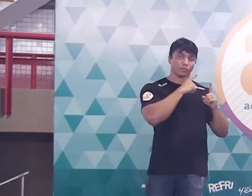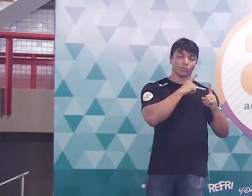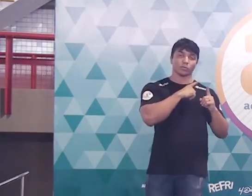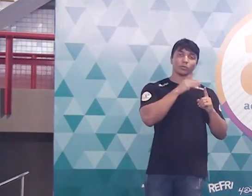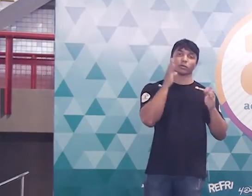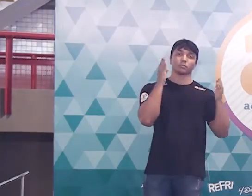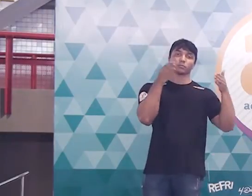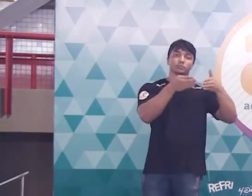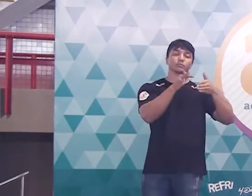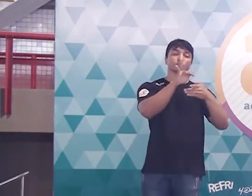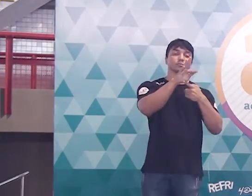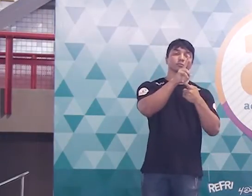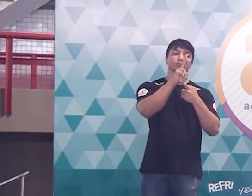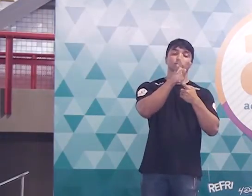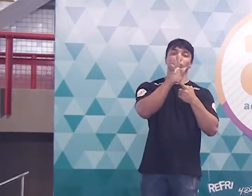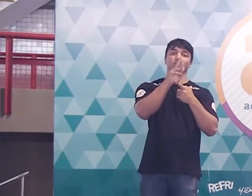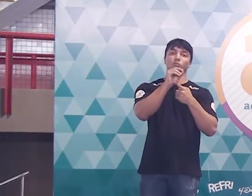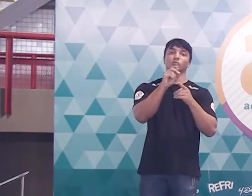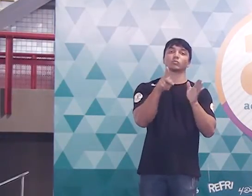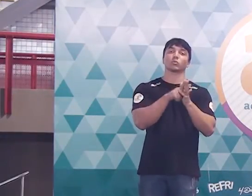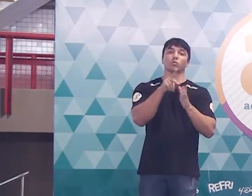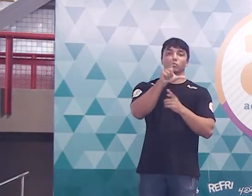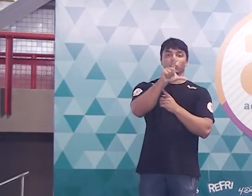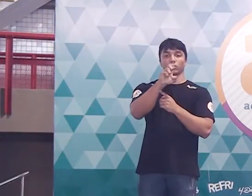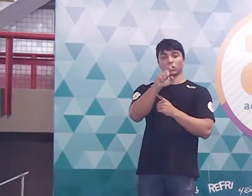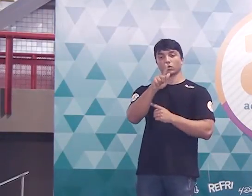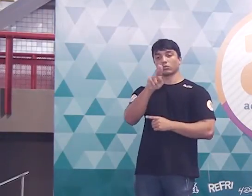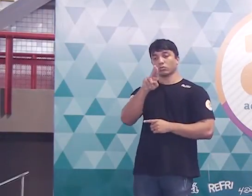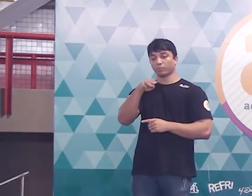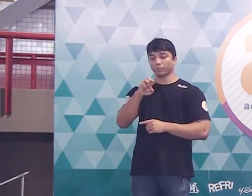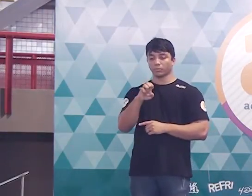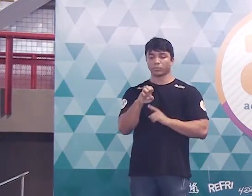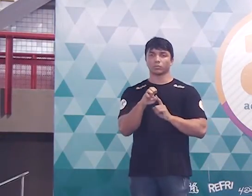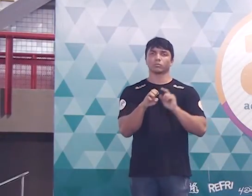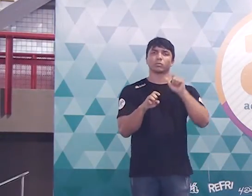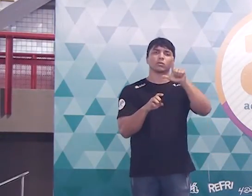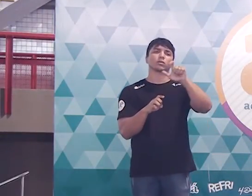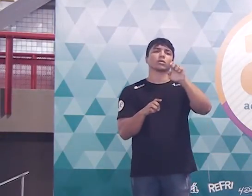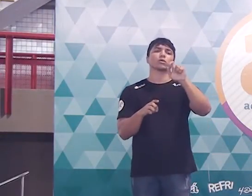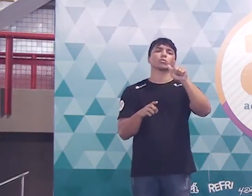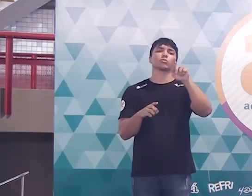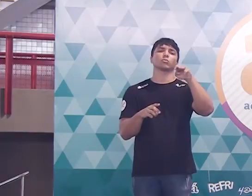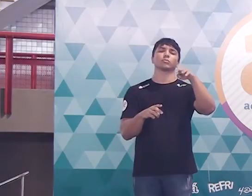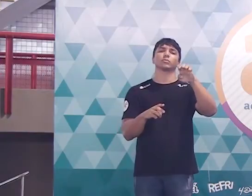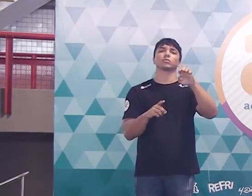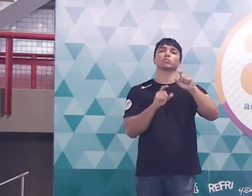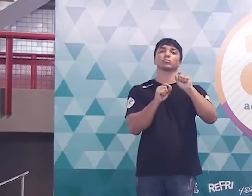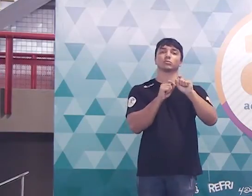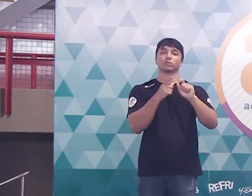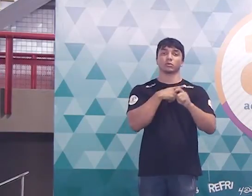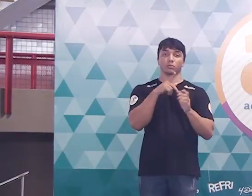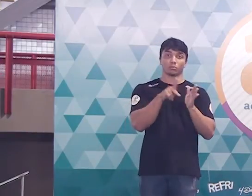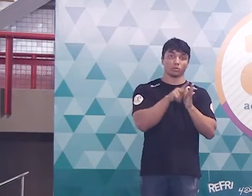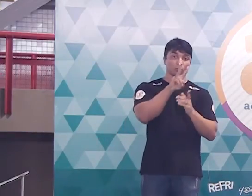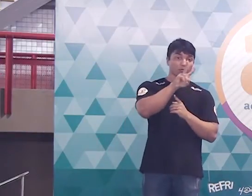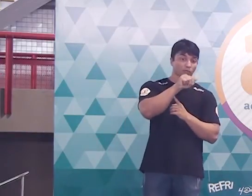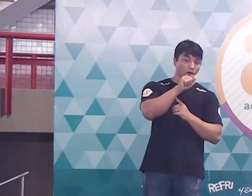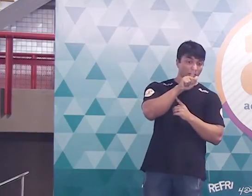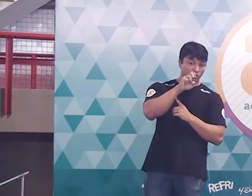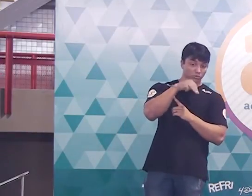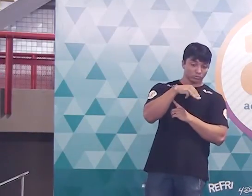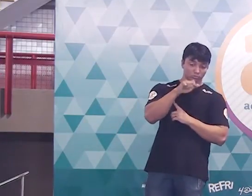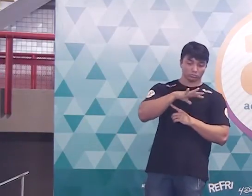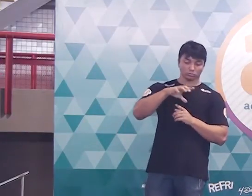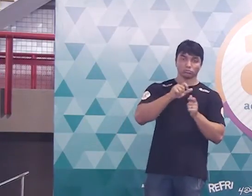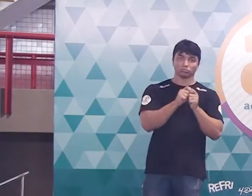como fruto o legume. Aí você diz: e o que é o legume? O legume é a vagem. O legume é